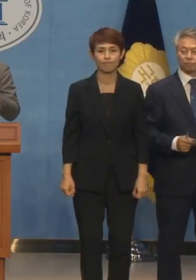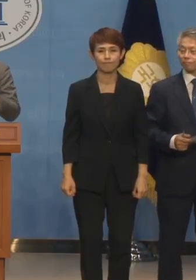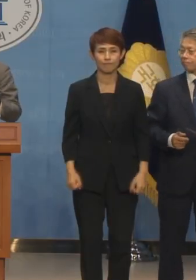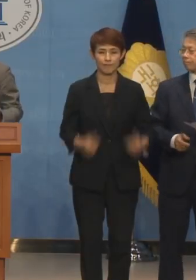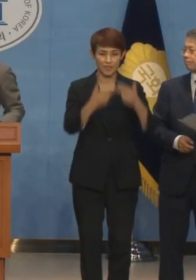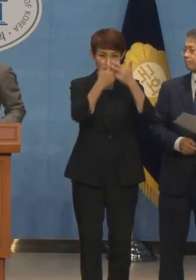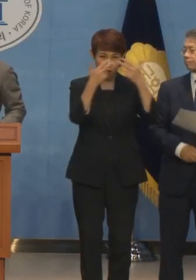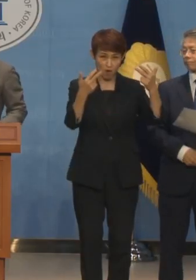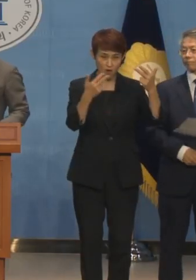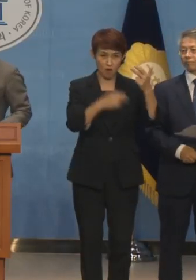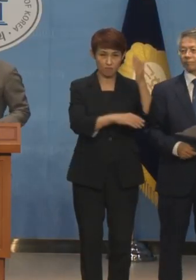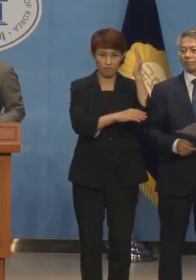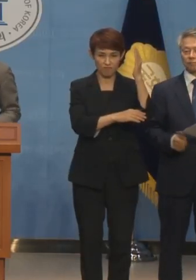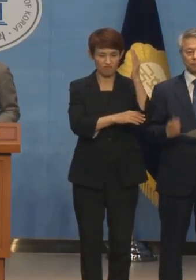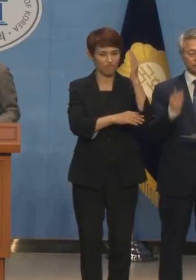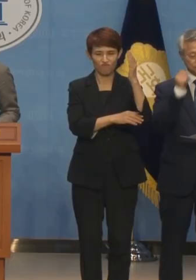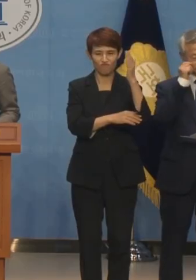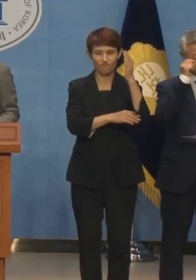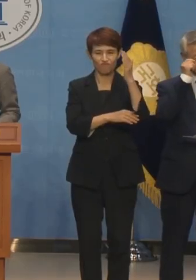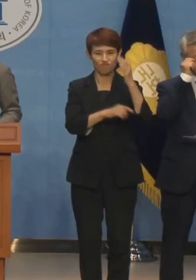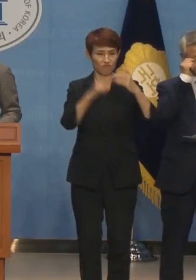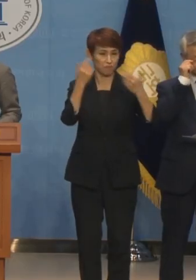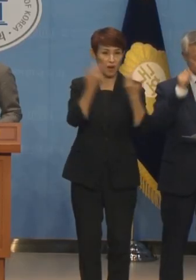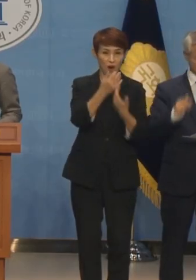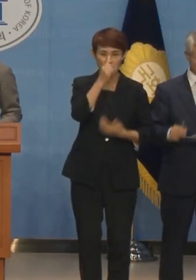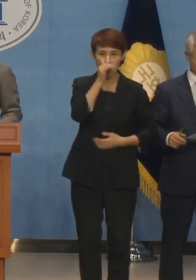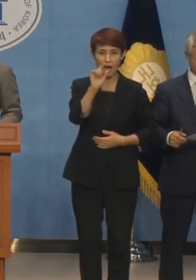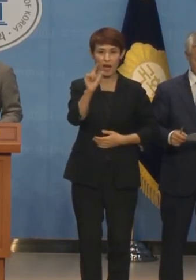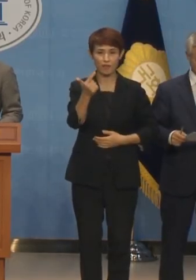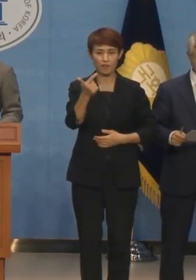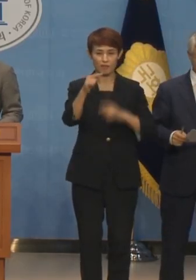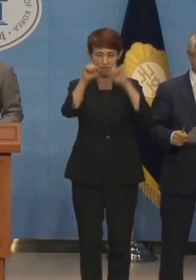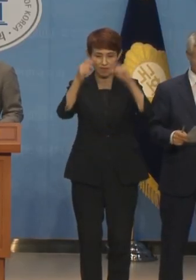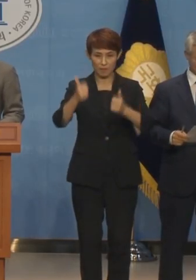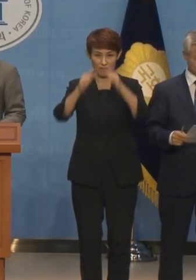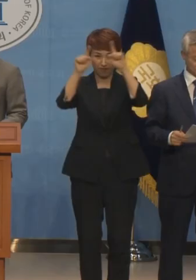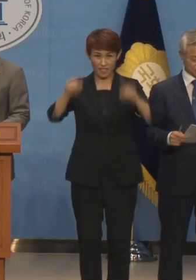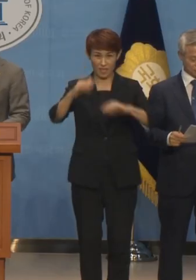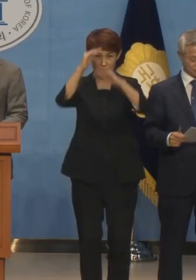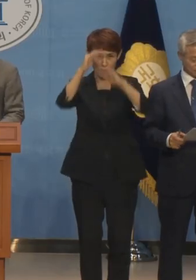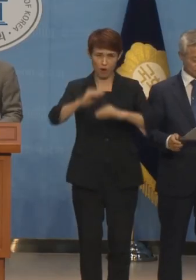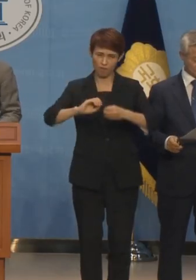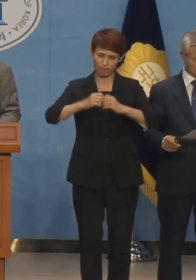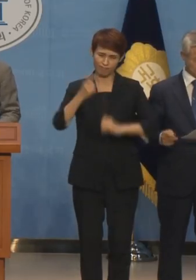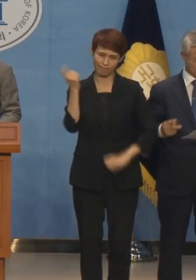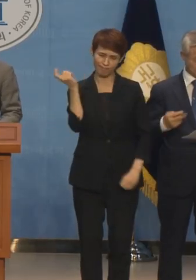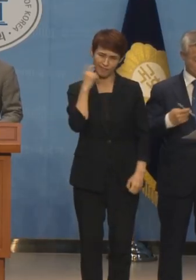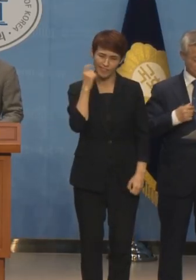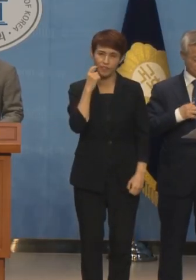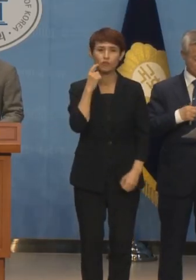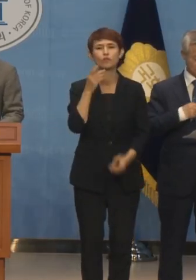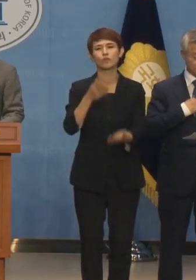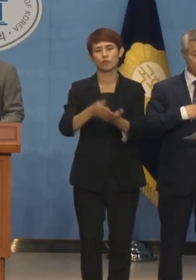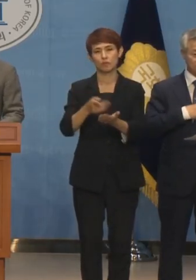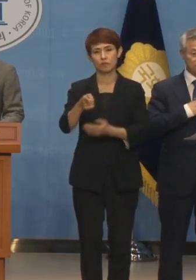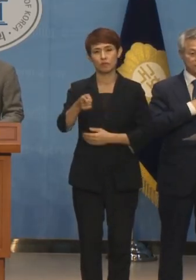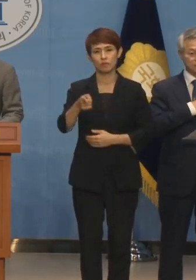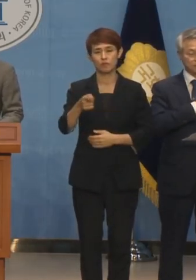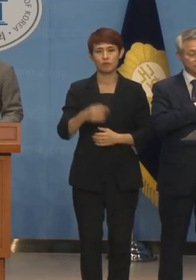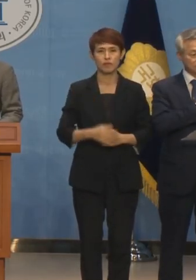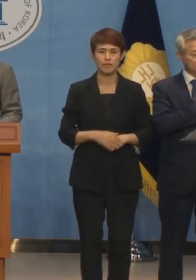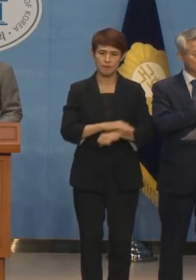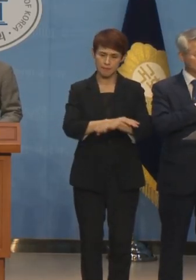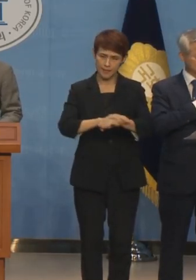이재명 대표의 발언을 반박한 안보수 1심 판결문 관련 일부 언론 보도는 터무니없는 가짜뉴스입니다. 당정 바로잡기